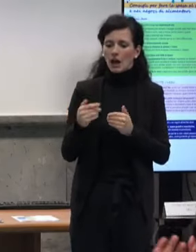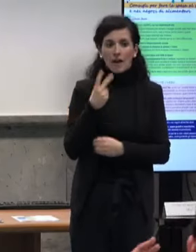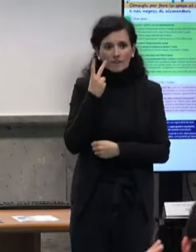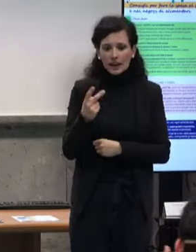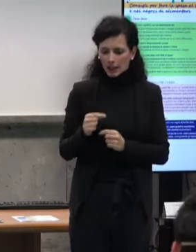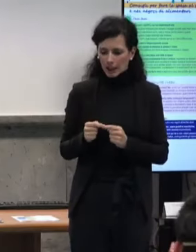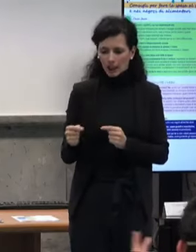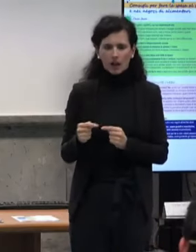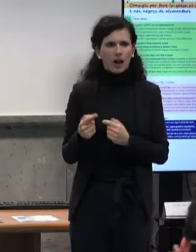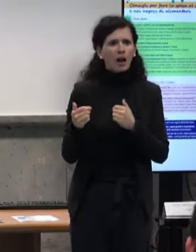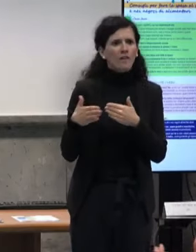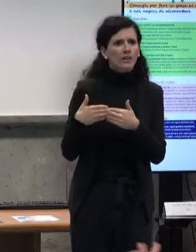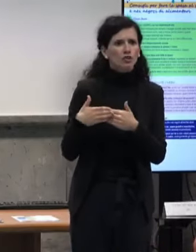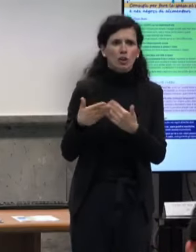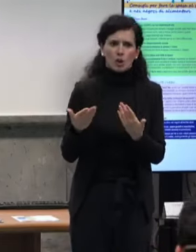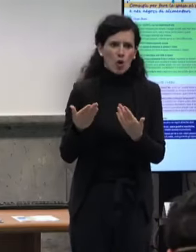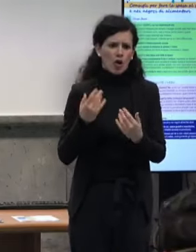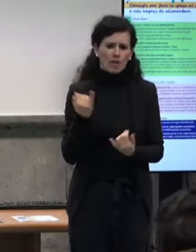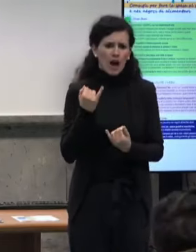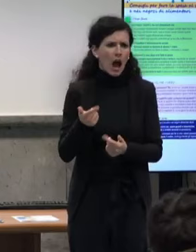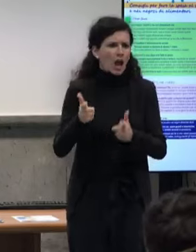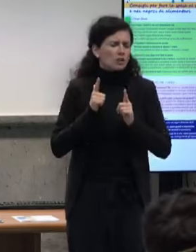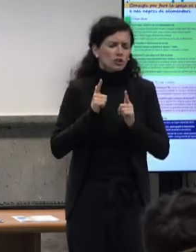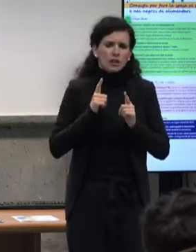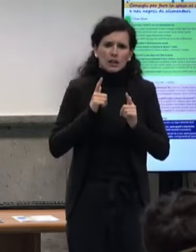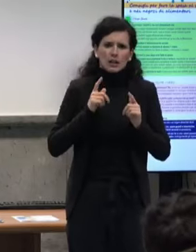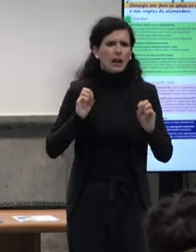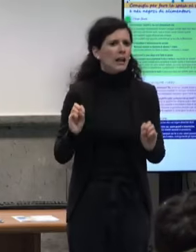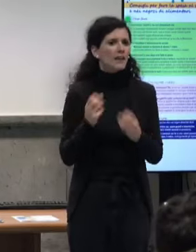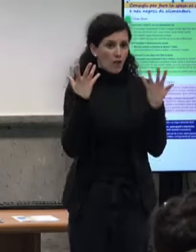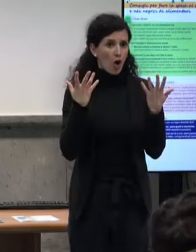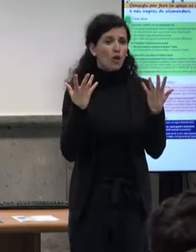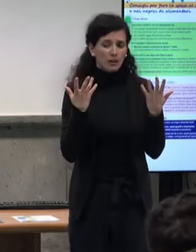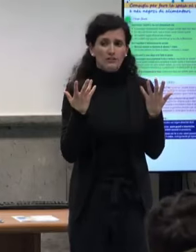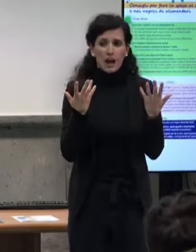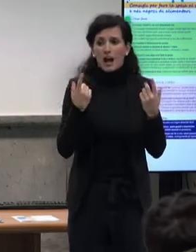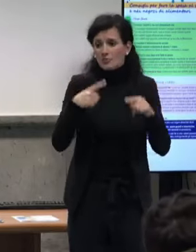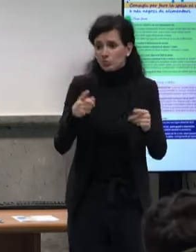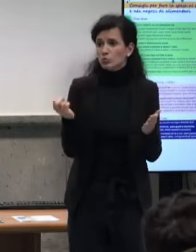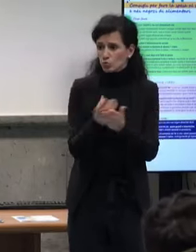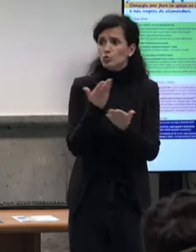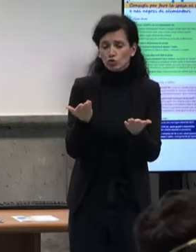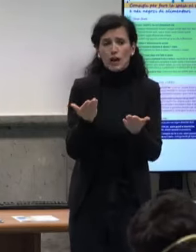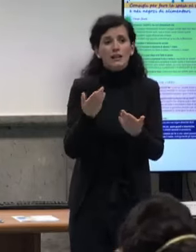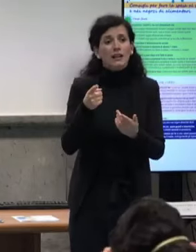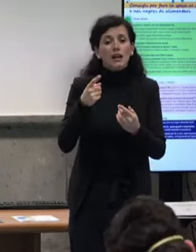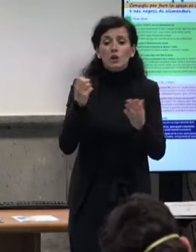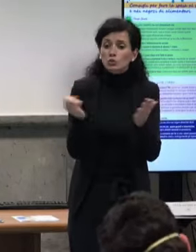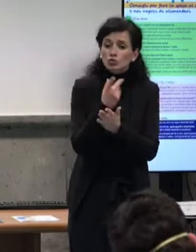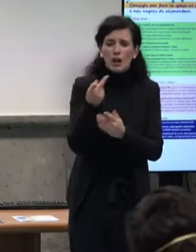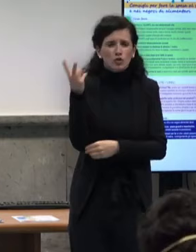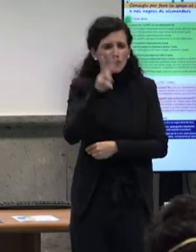è facile che le cose esplodono come poi sono esplose questo è assolutamente da condannare gli episodi di violenza